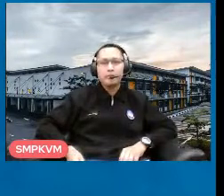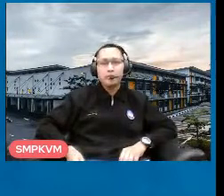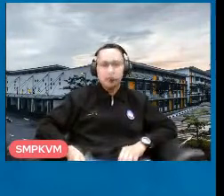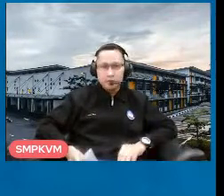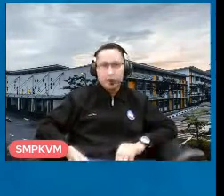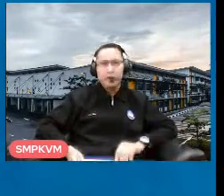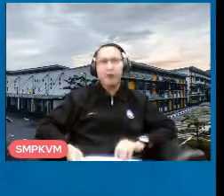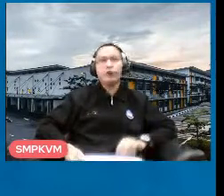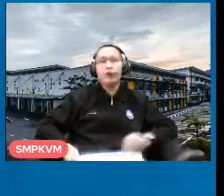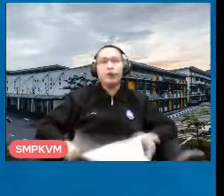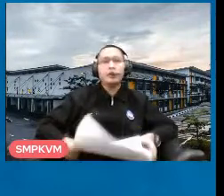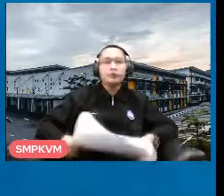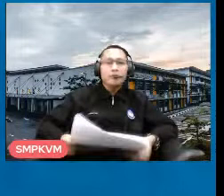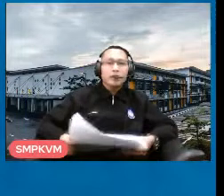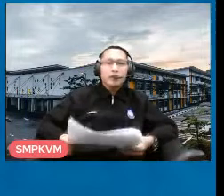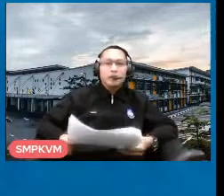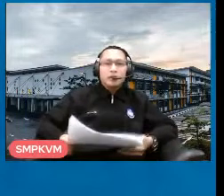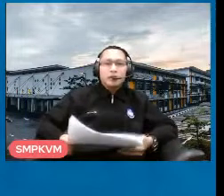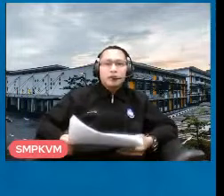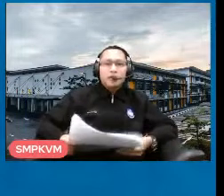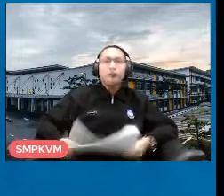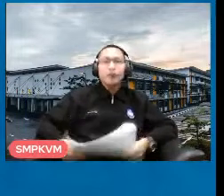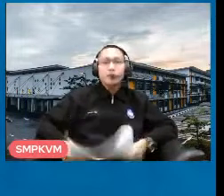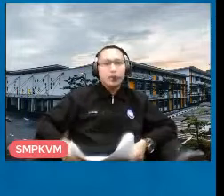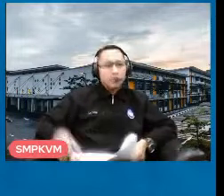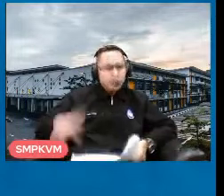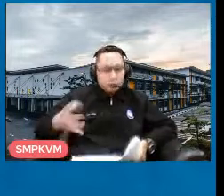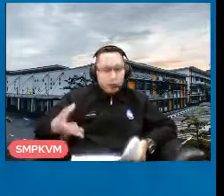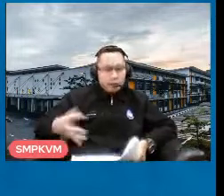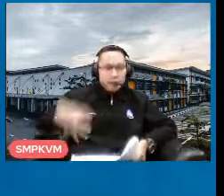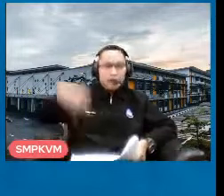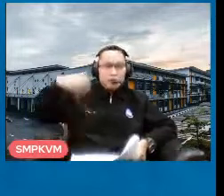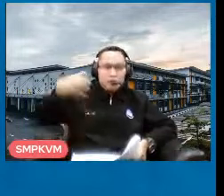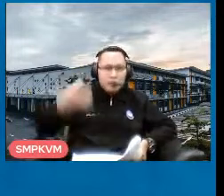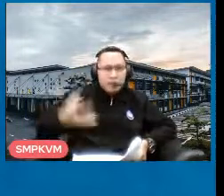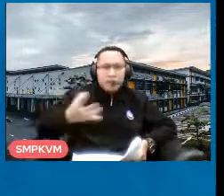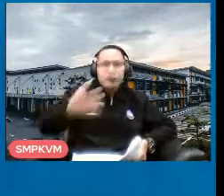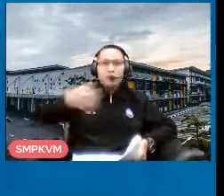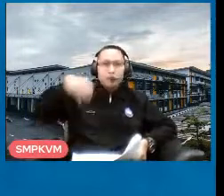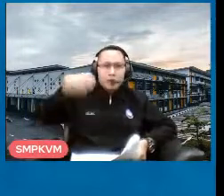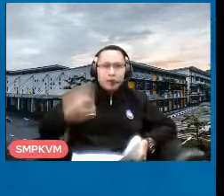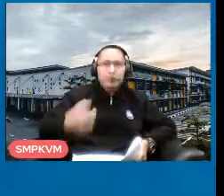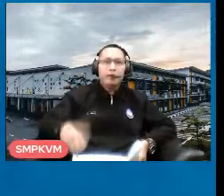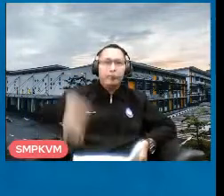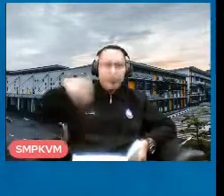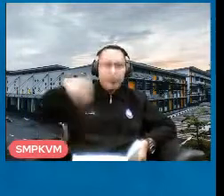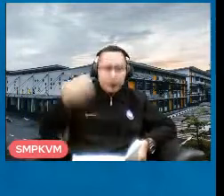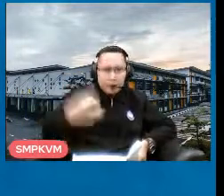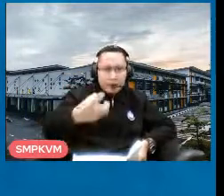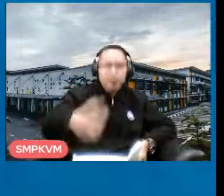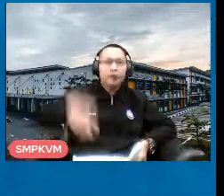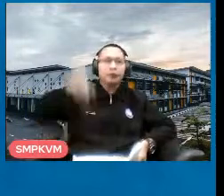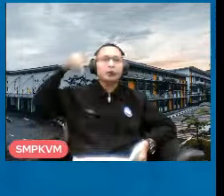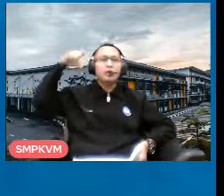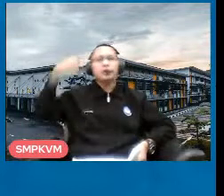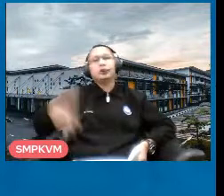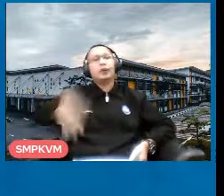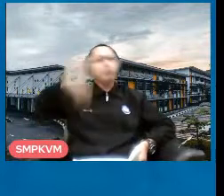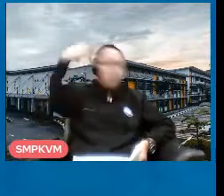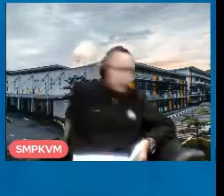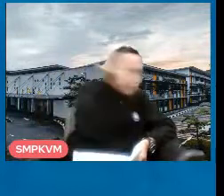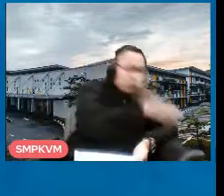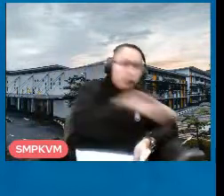jas sedih ada waria Hai www.klasemenliga.com anak kayak rumah tak macam ide utama Kami memang tak macam nih